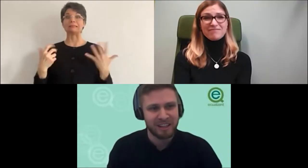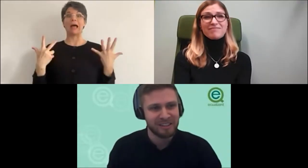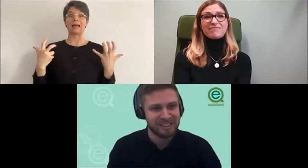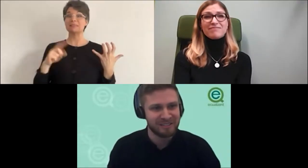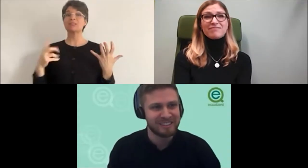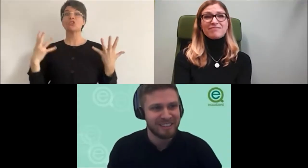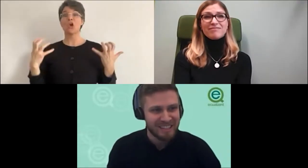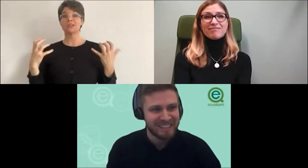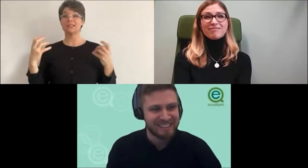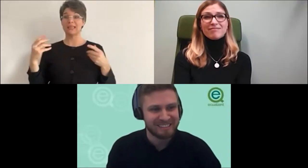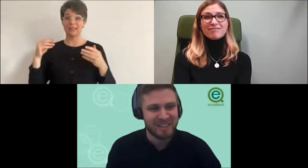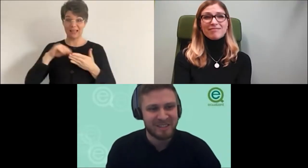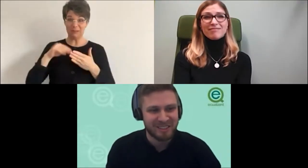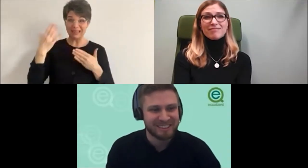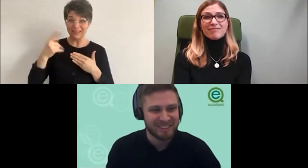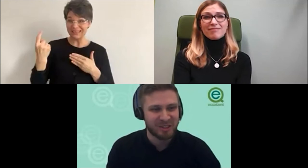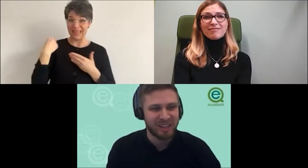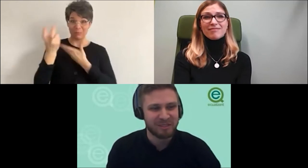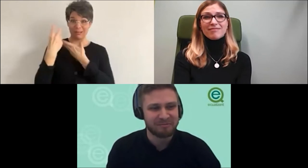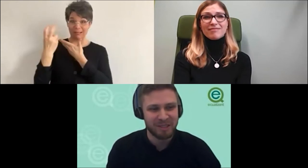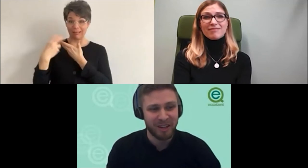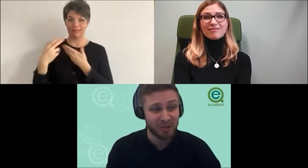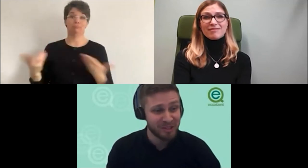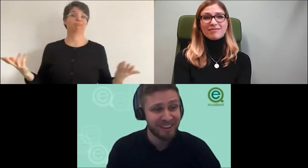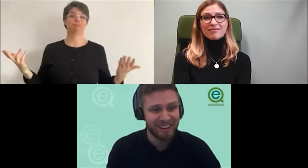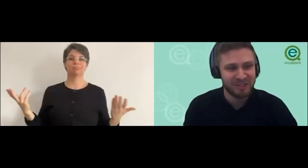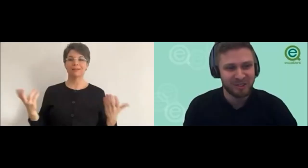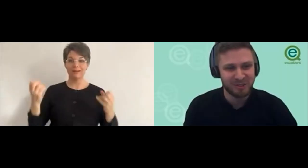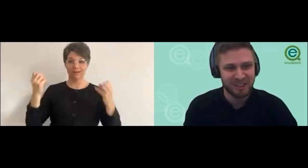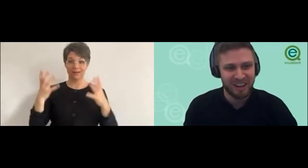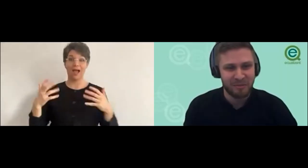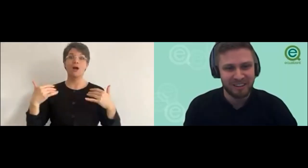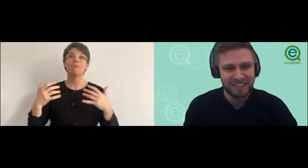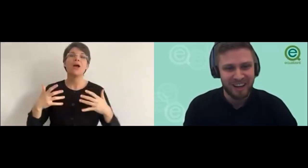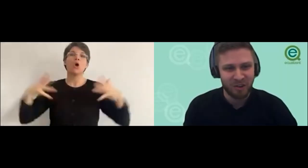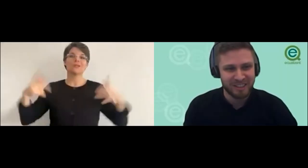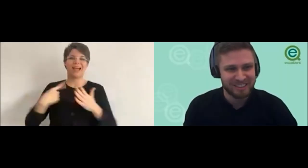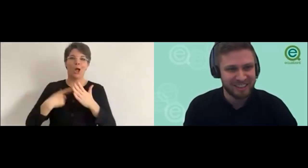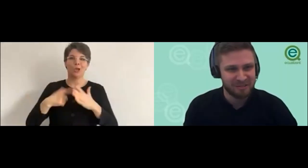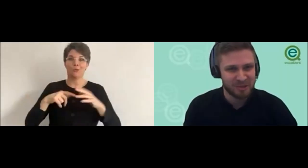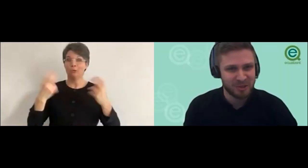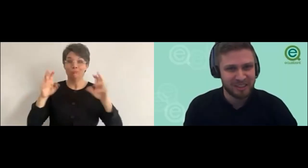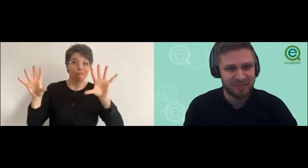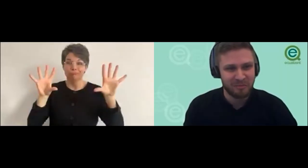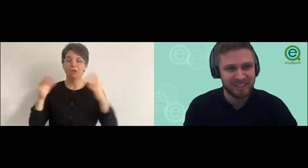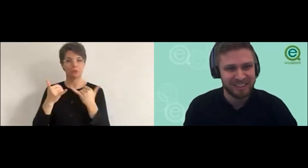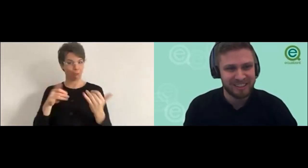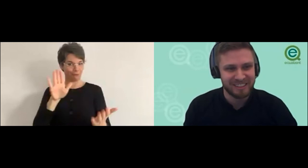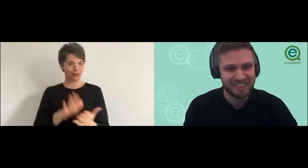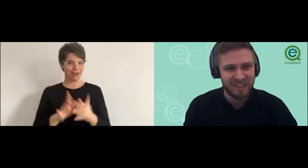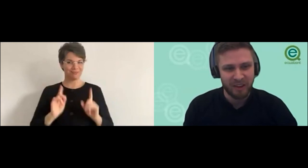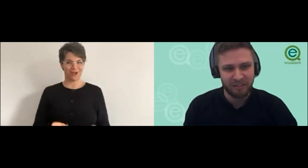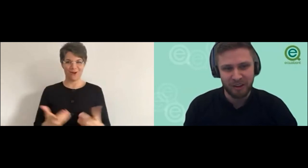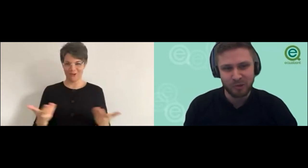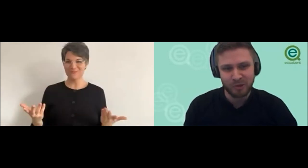Teilnehmer teilweise gewesen. Das ist dann schon ein bisschen manchmal eine größere Herausforderung, aber auch das kann funktionieren, wenn man die